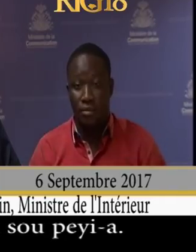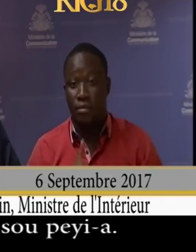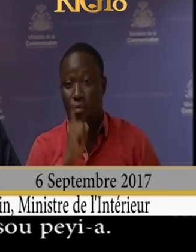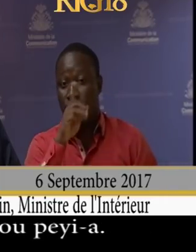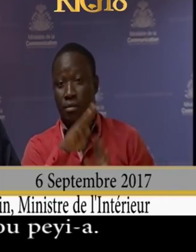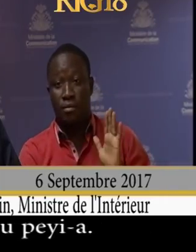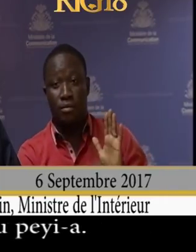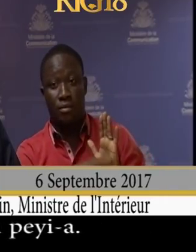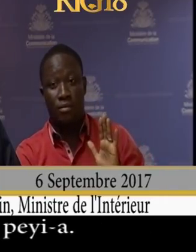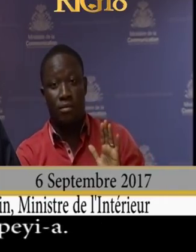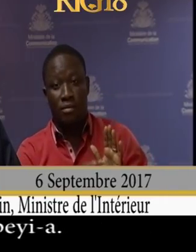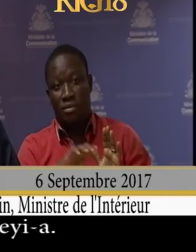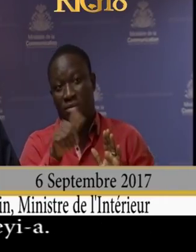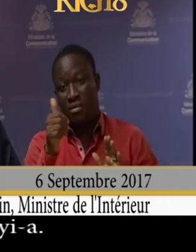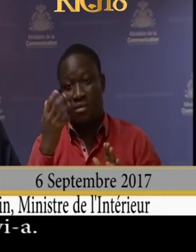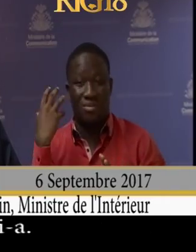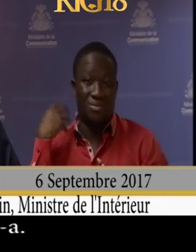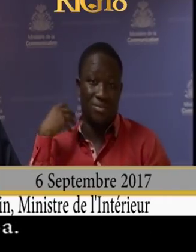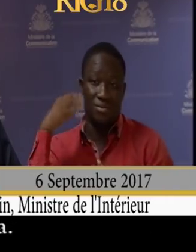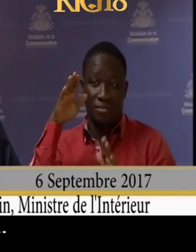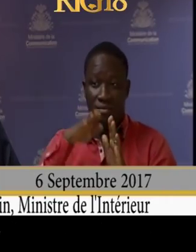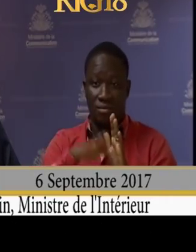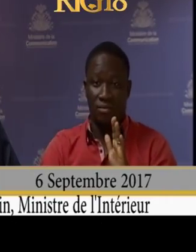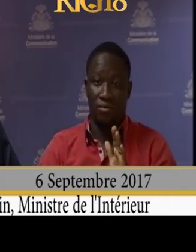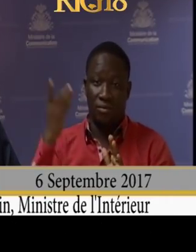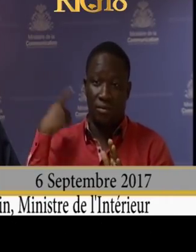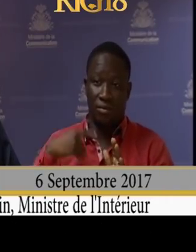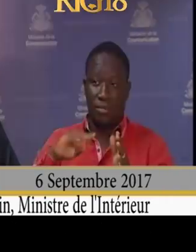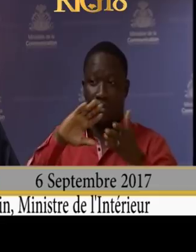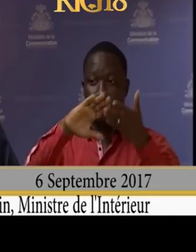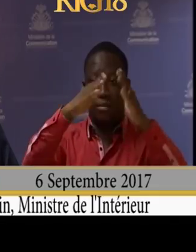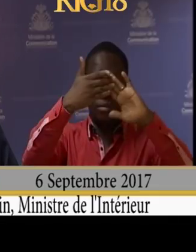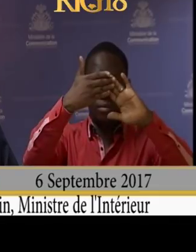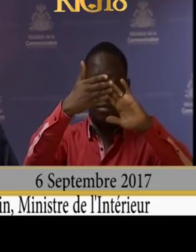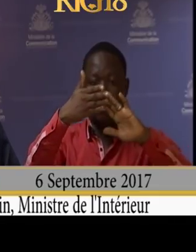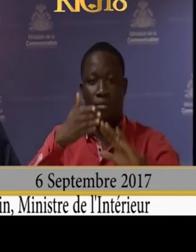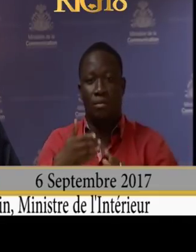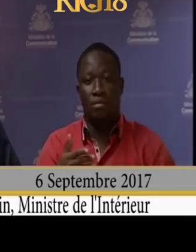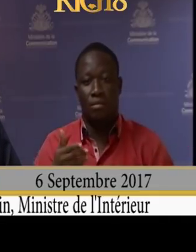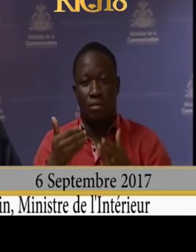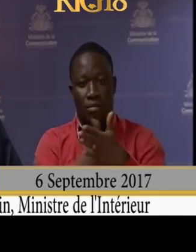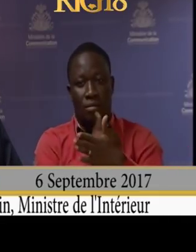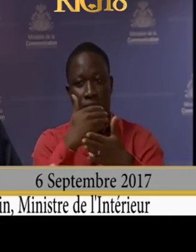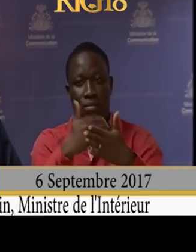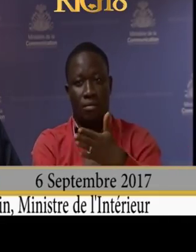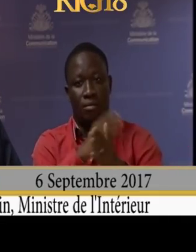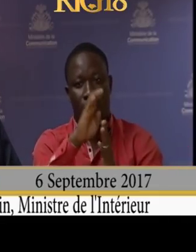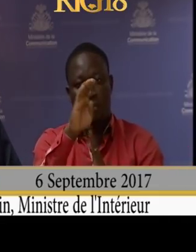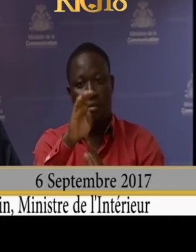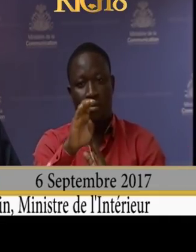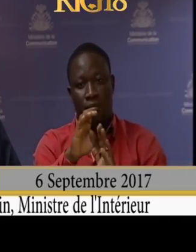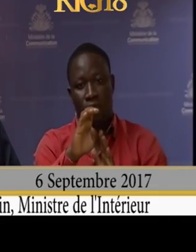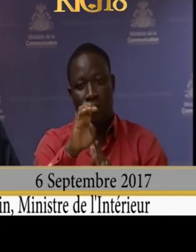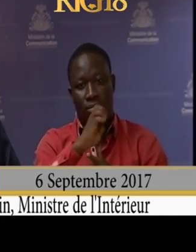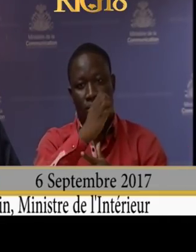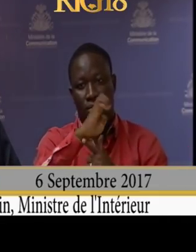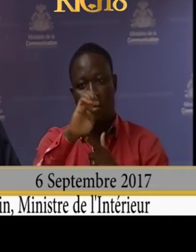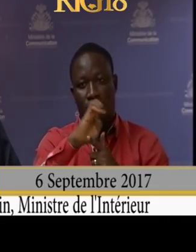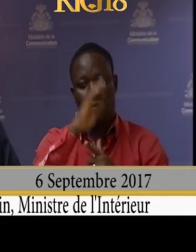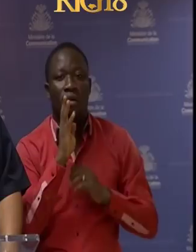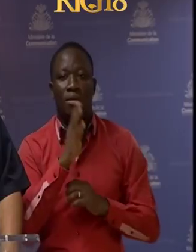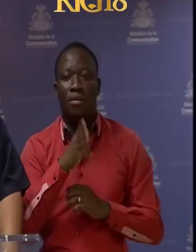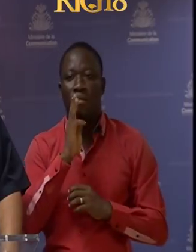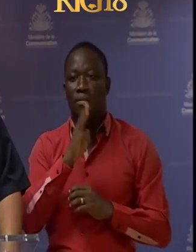certainement Kazek Azek ak délégué de ville yo nouveaux élus dans collectivité territoriale qui sont venus